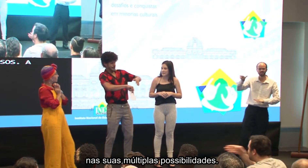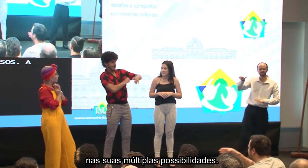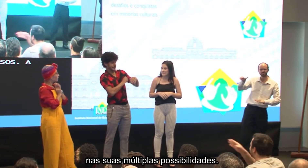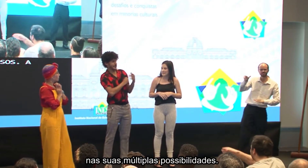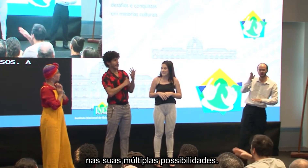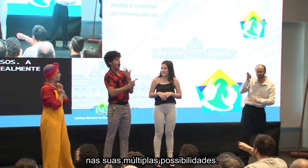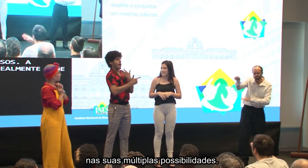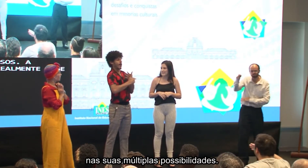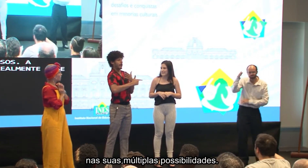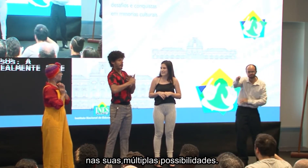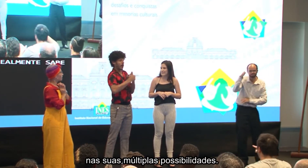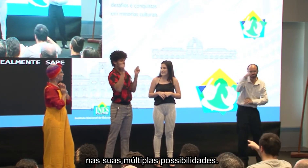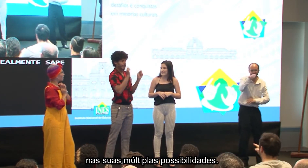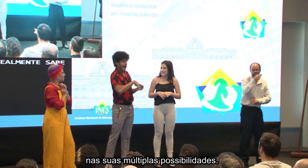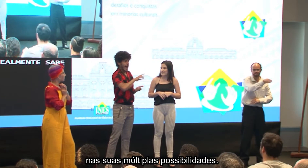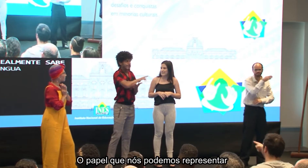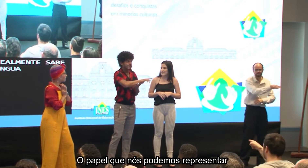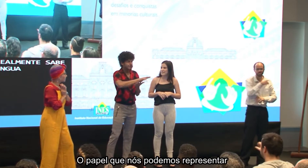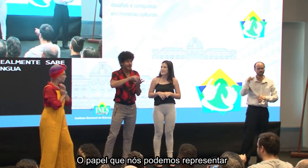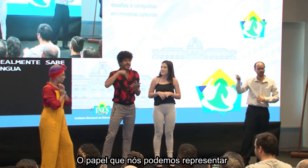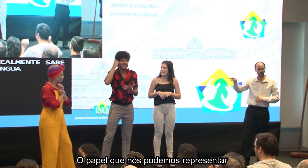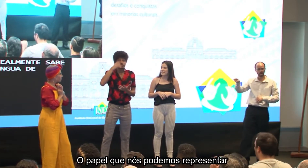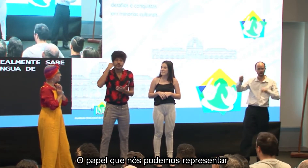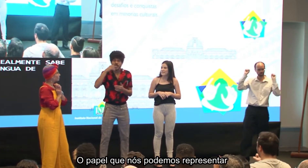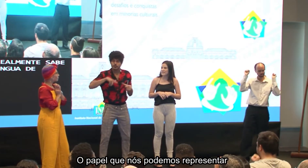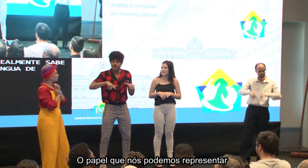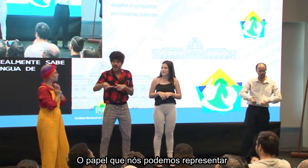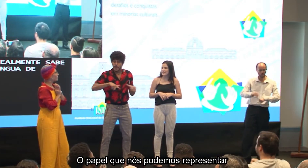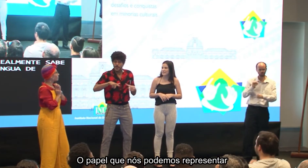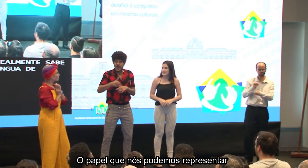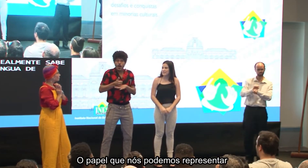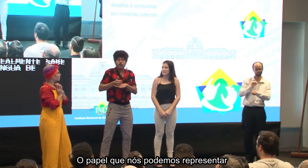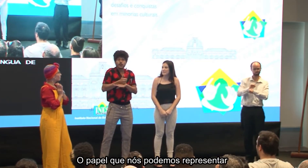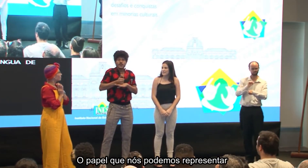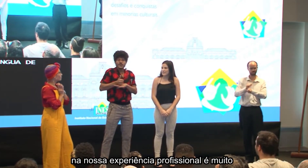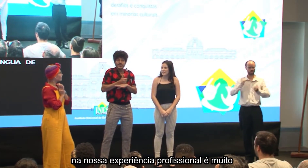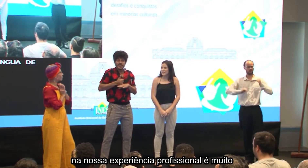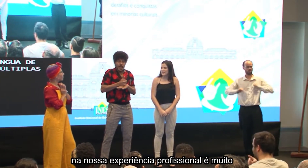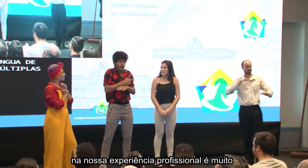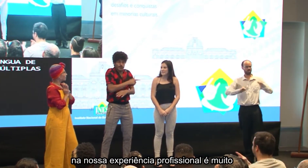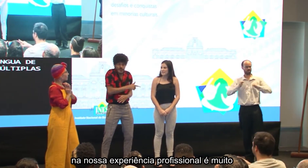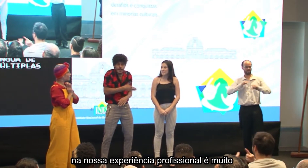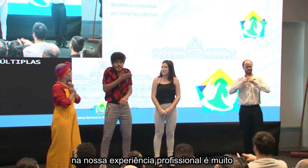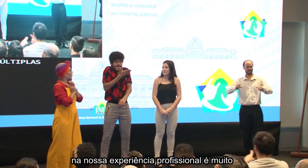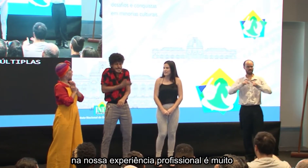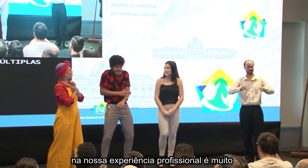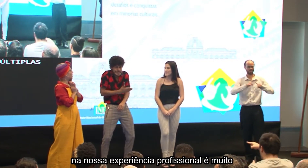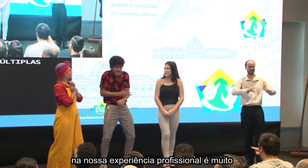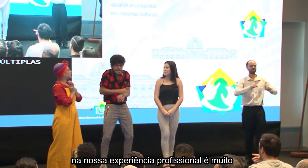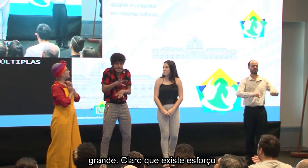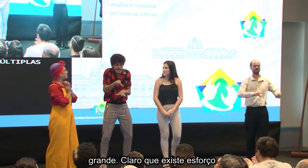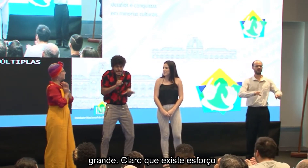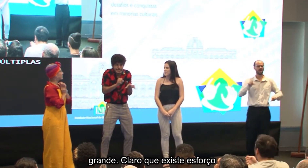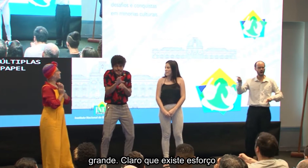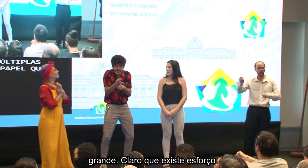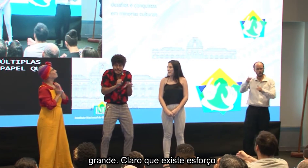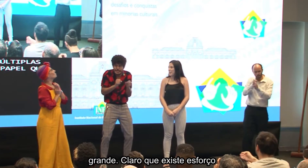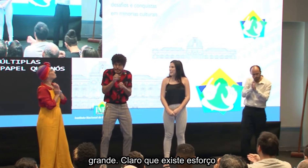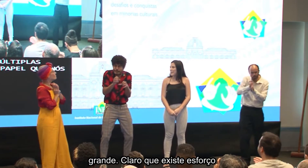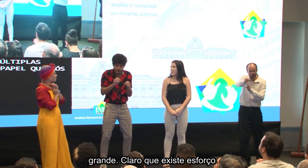suas múltiplas possibilidades. O papel que nós podemos representar na nossa experiência profissional é muito grande. Claro que existe